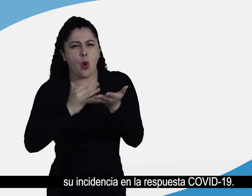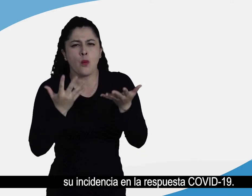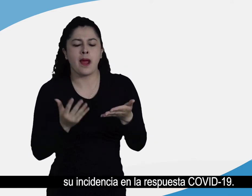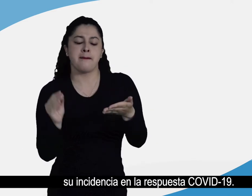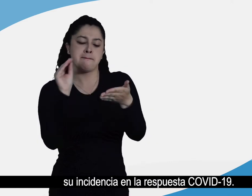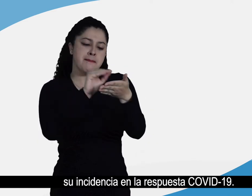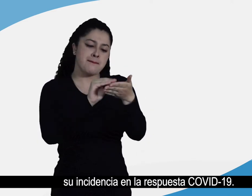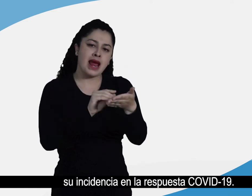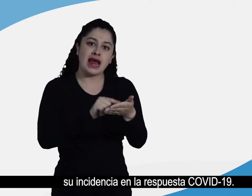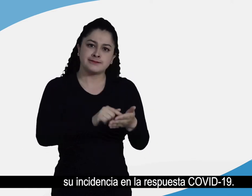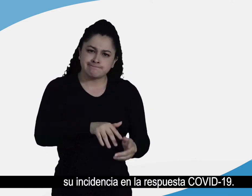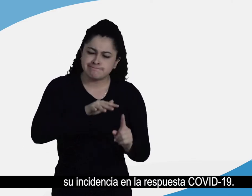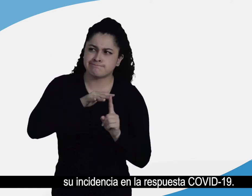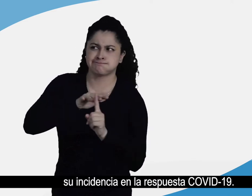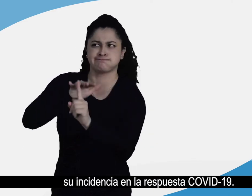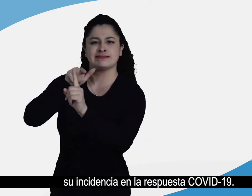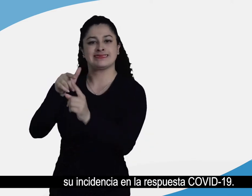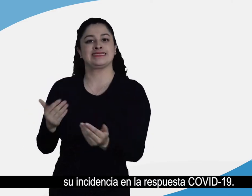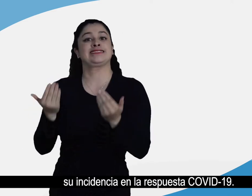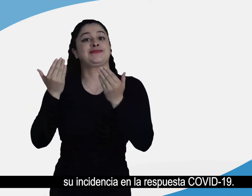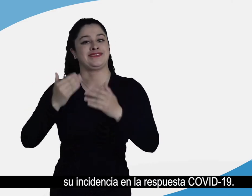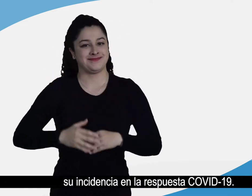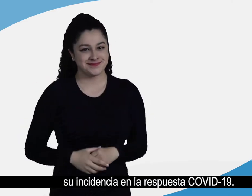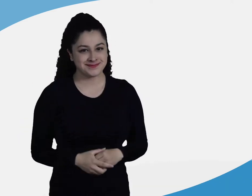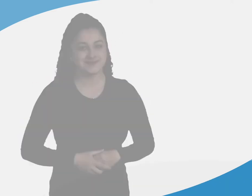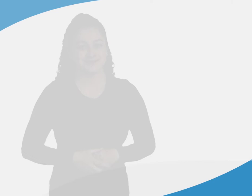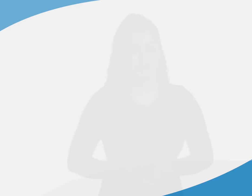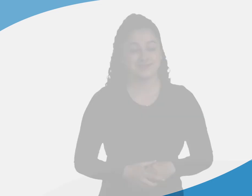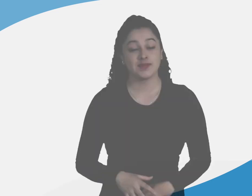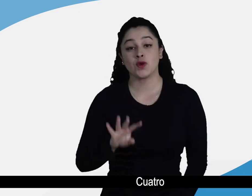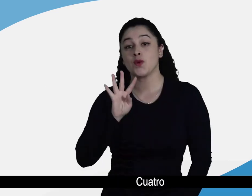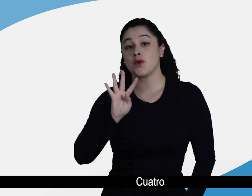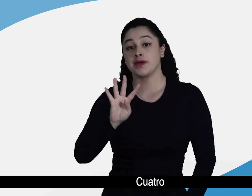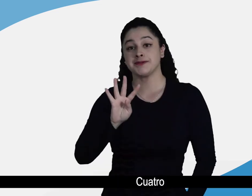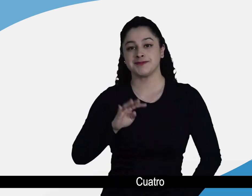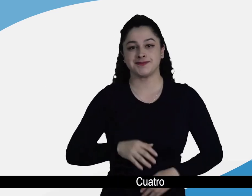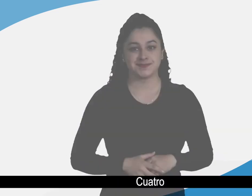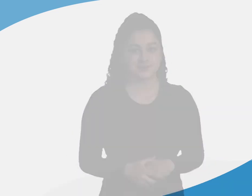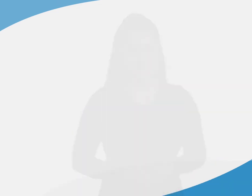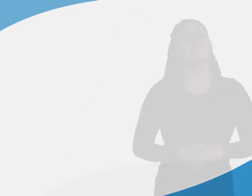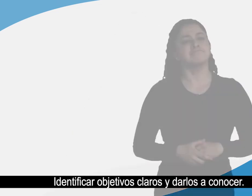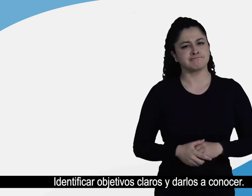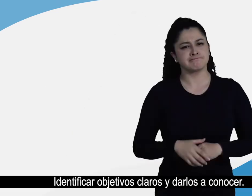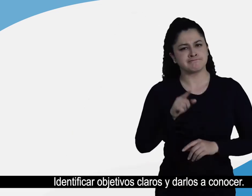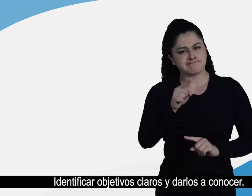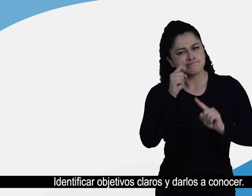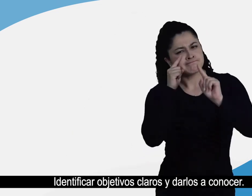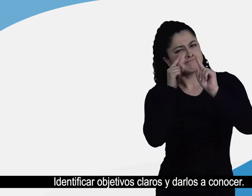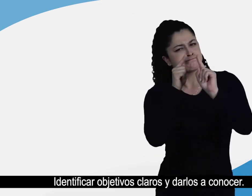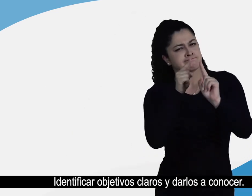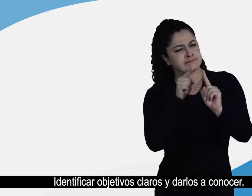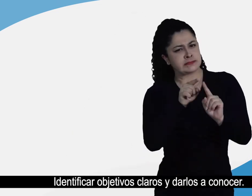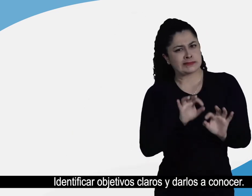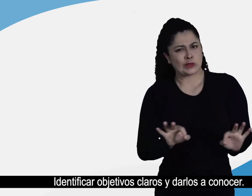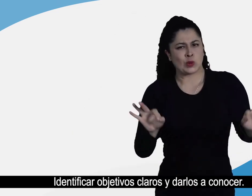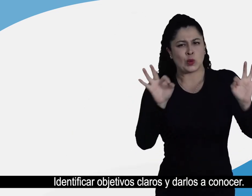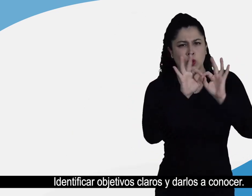su incidencia en la respuesta a COVID-19. 4. Identificar objetivos claros